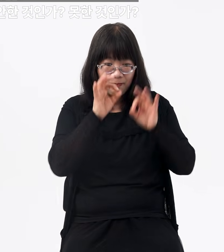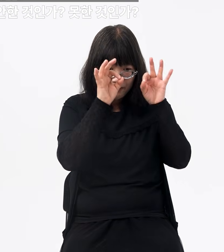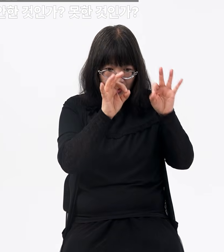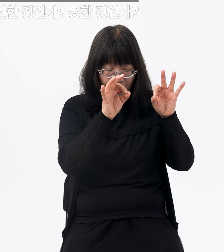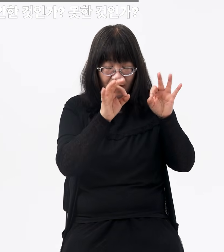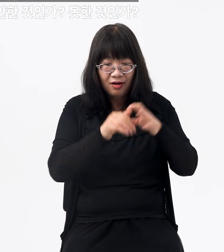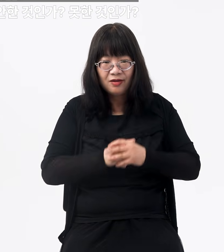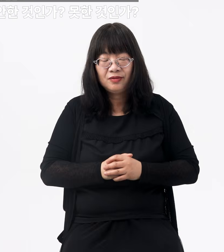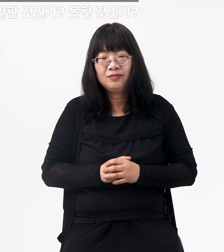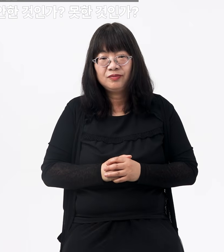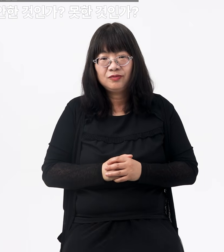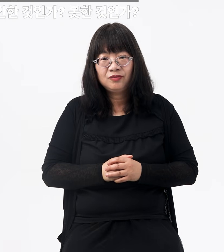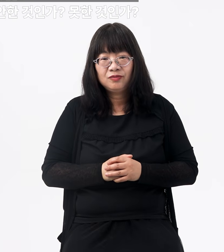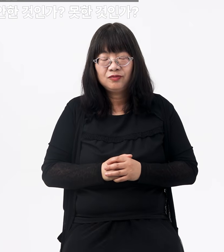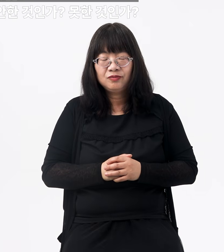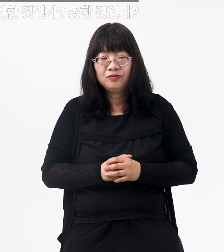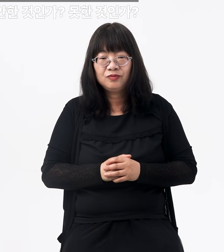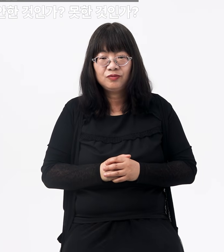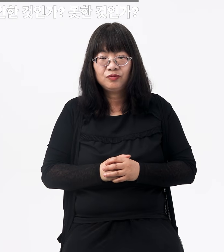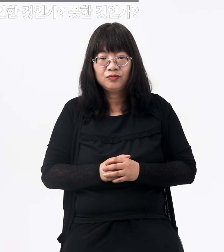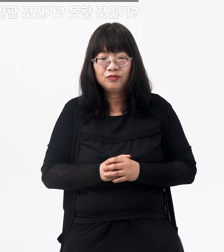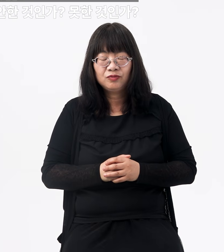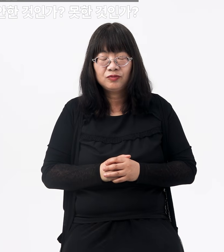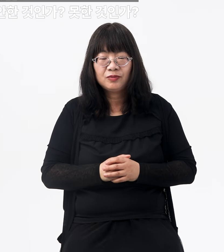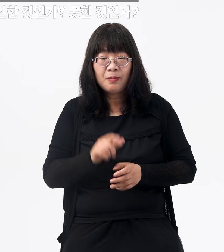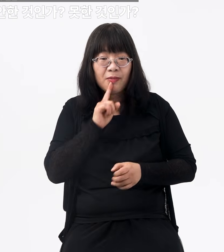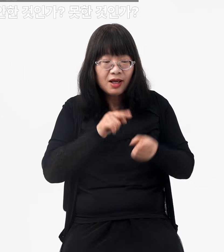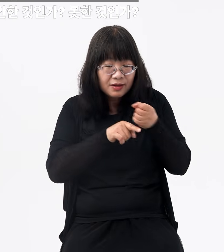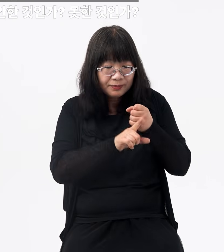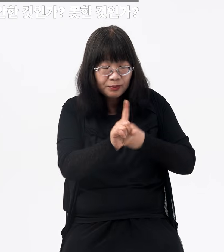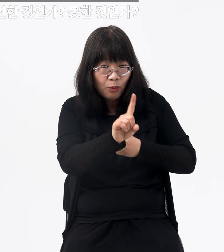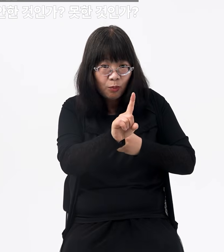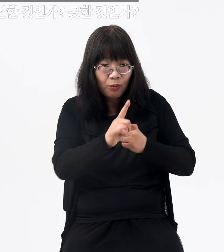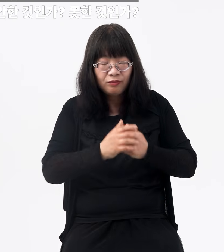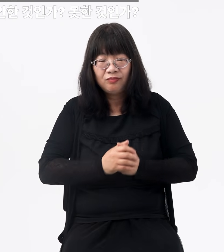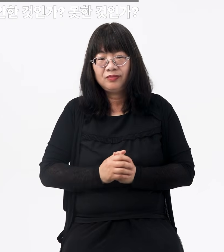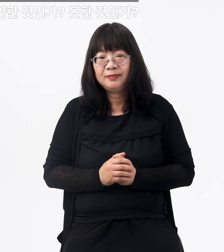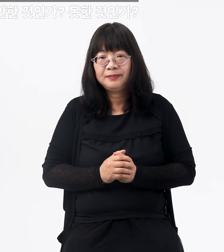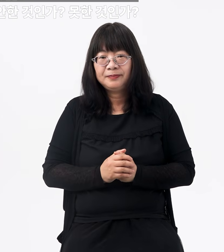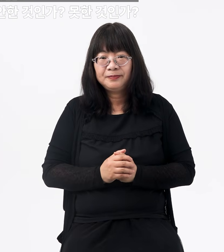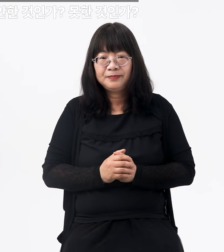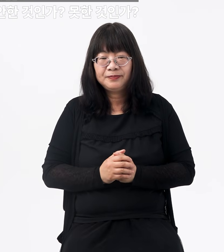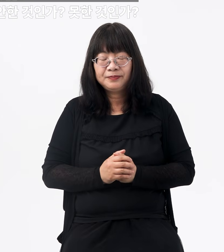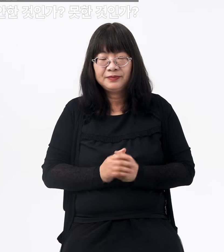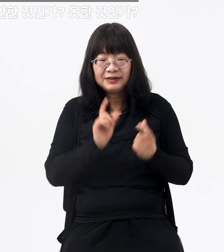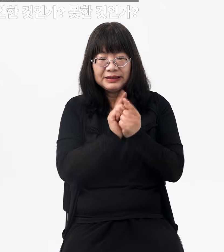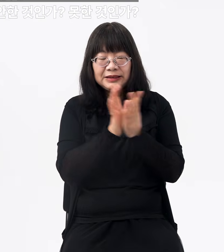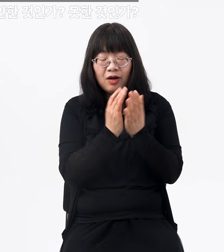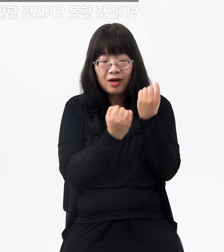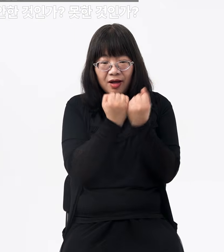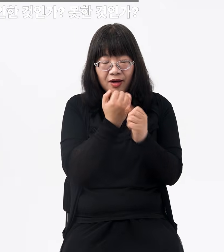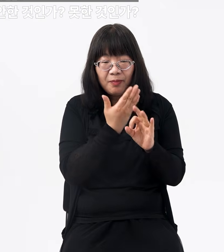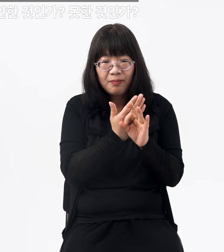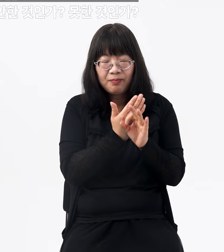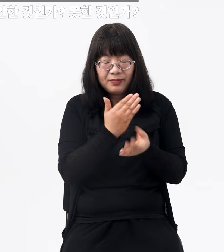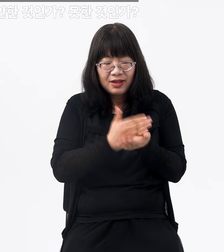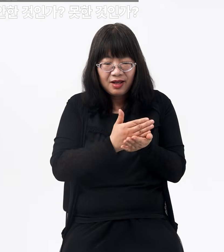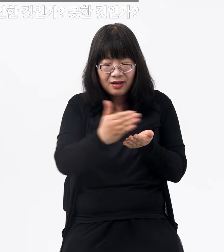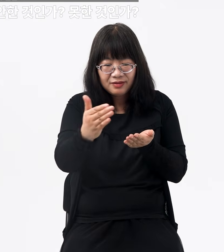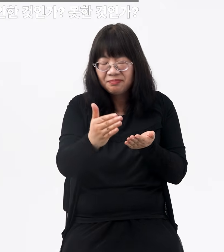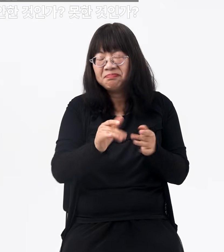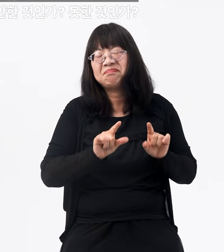로 야라시 이렇게 되어 있어요. 그 말은 그냥 직역을 하면 이런 뜻입니다.